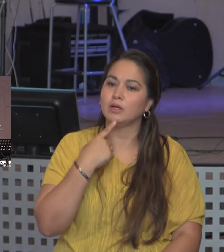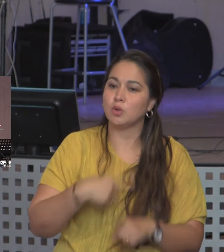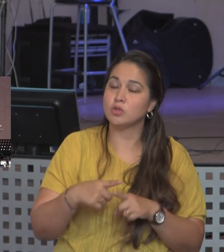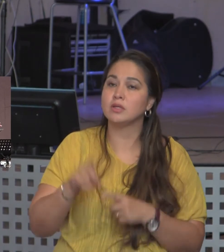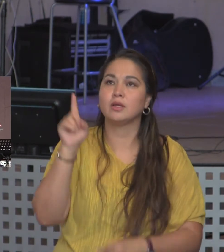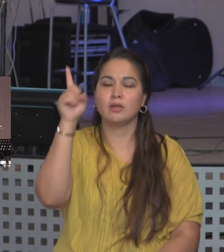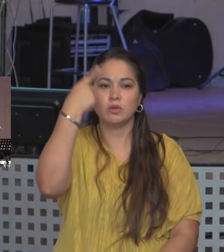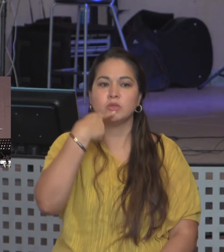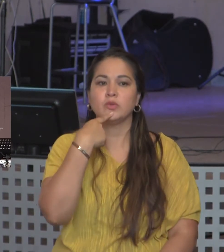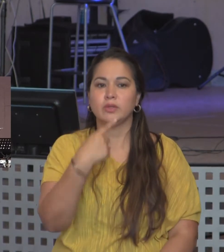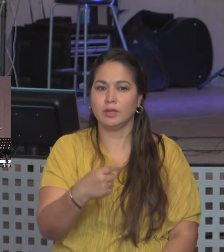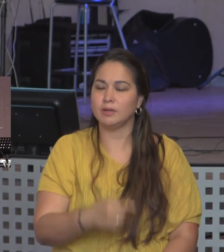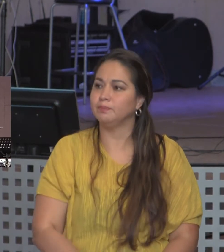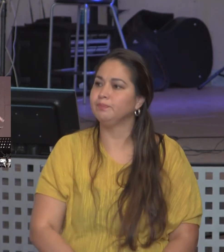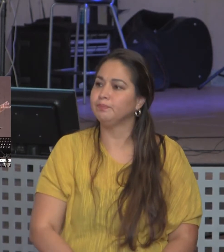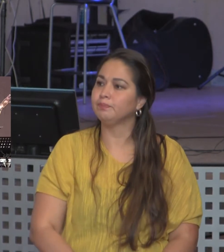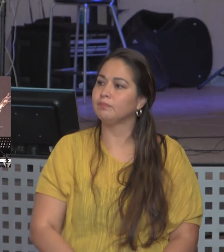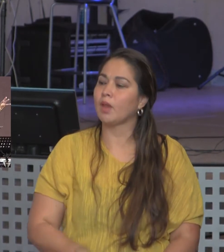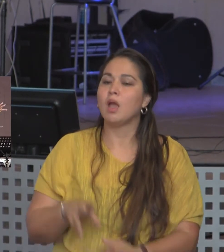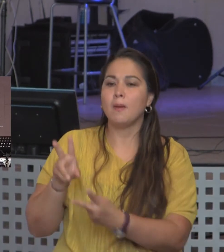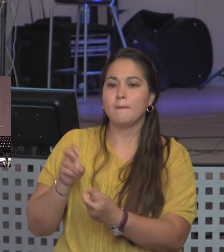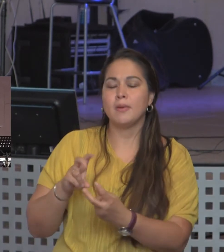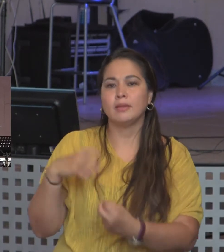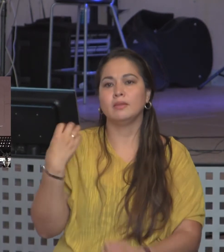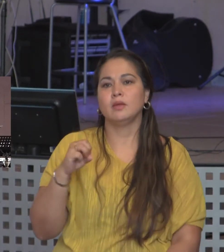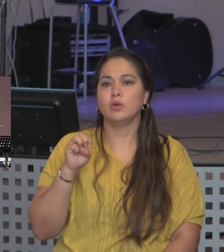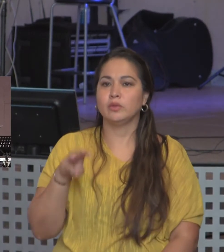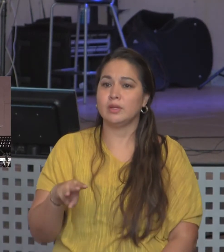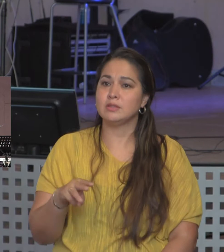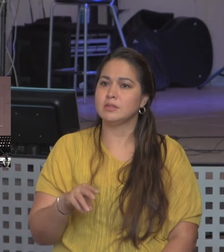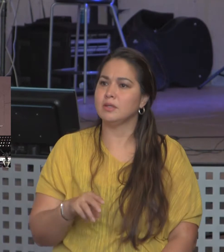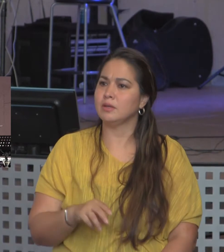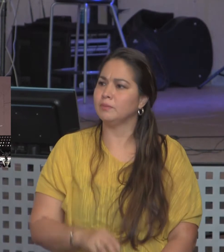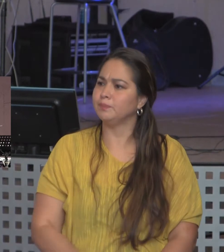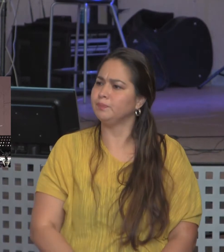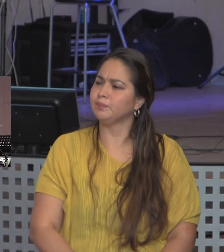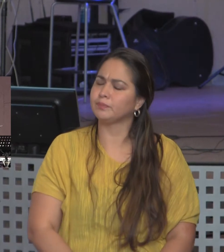verso 18. Les cuenta la parábola del sembrador.